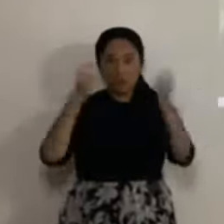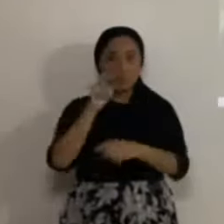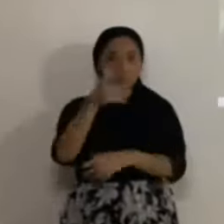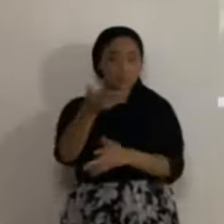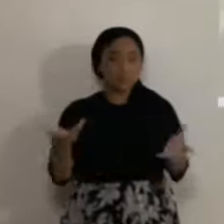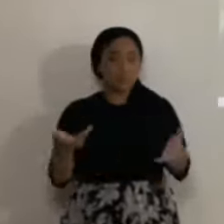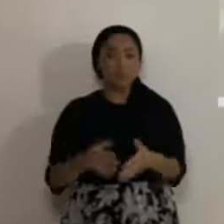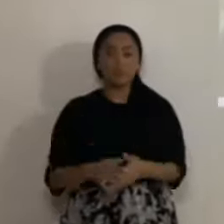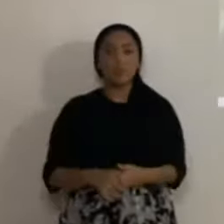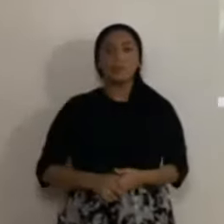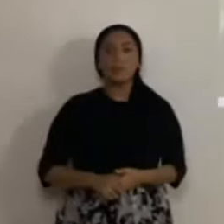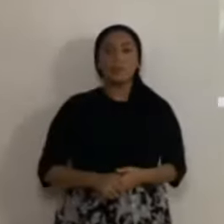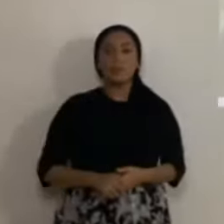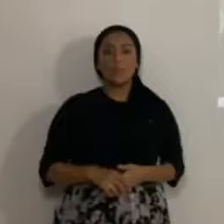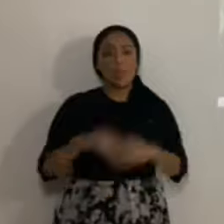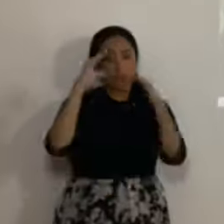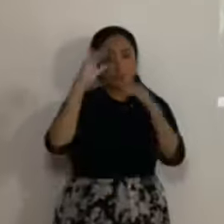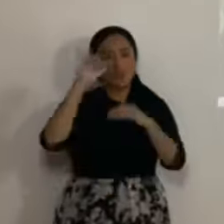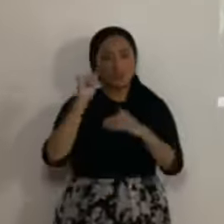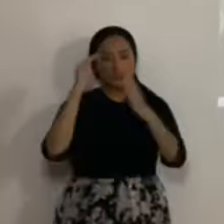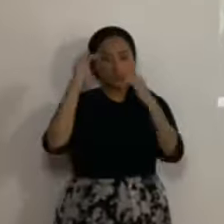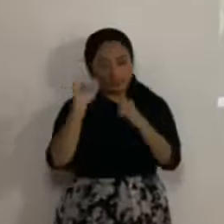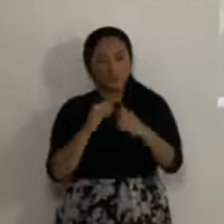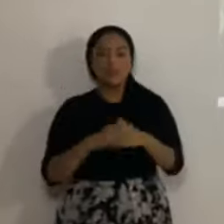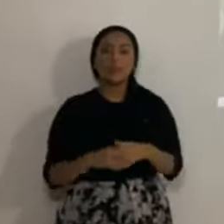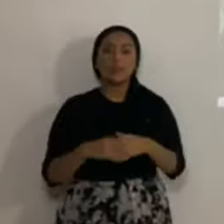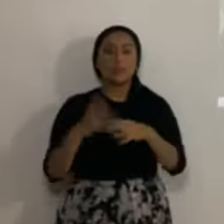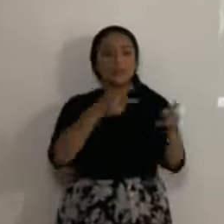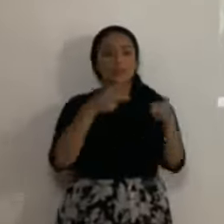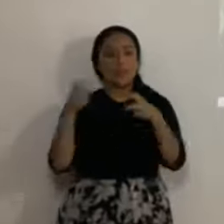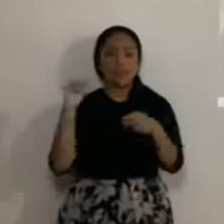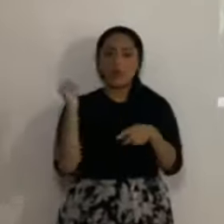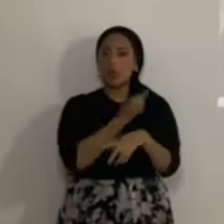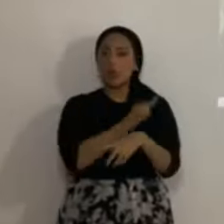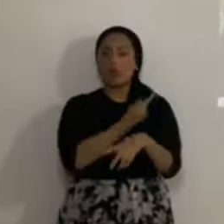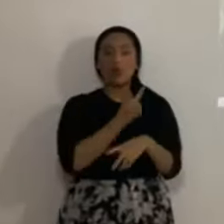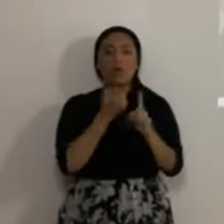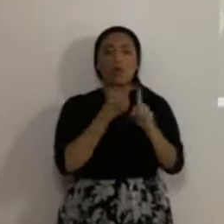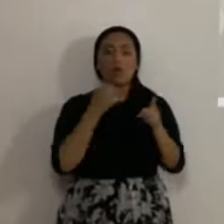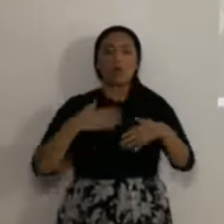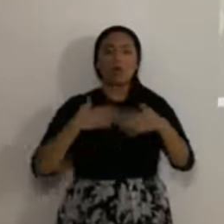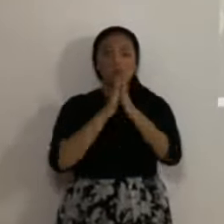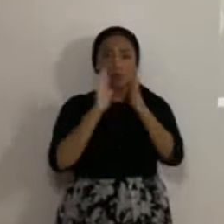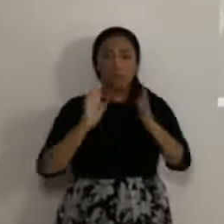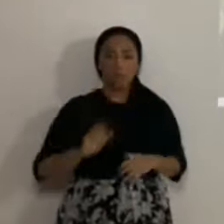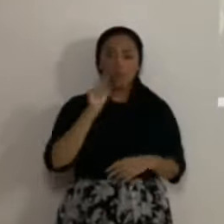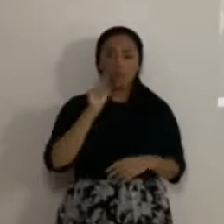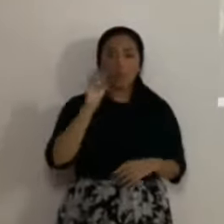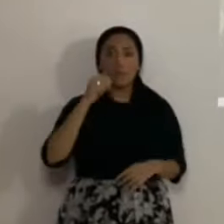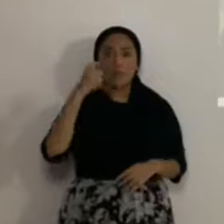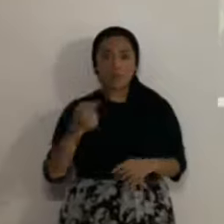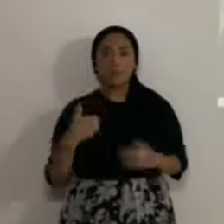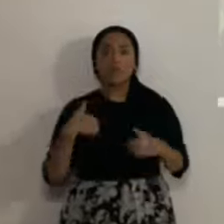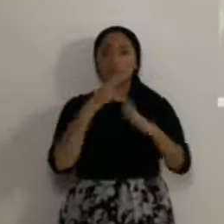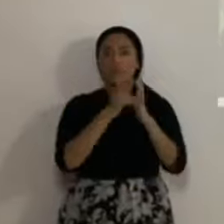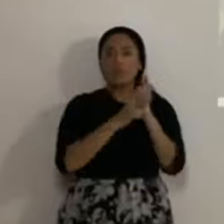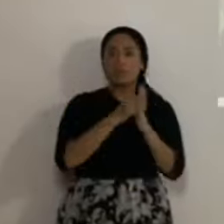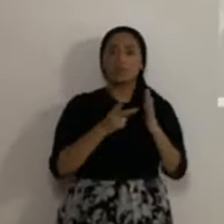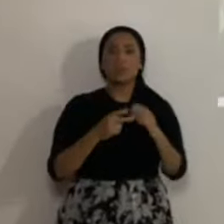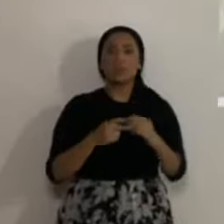las fiestas? Espera que sí, esperamos que sí. Bajen todo el material de la página gozoypaz.mx. Hay videos,